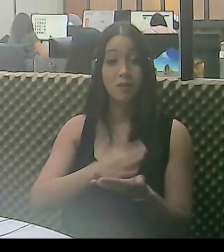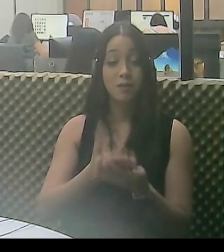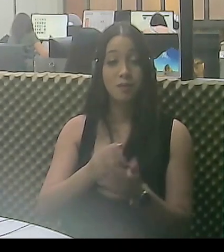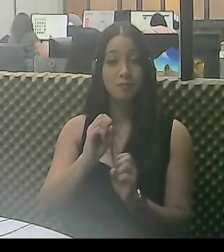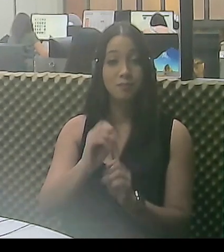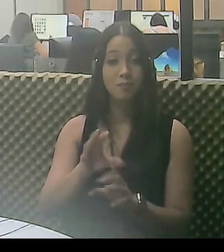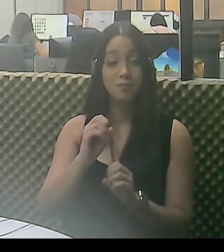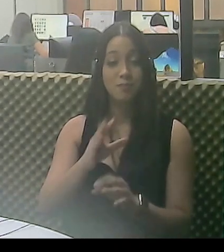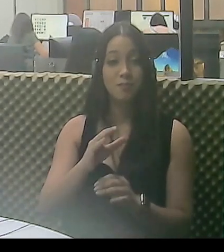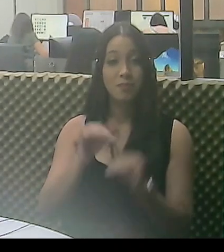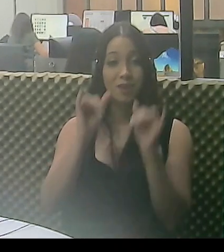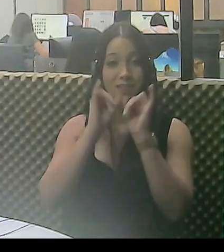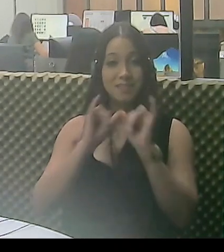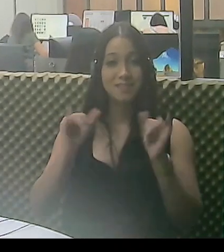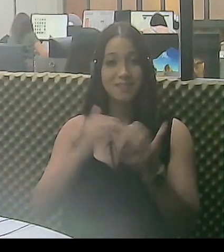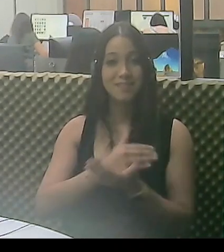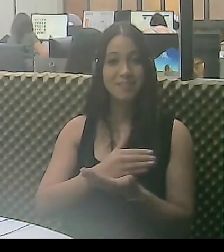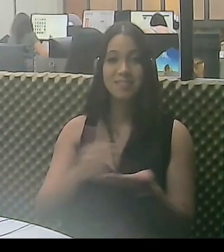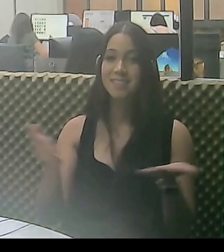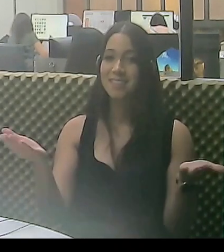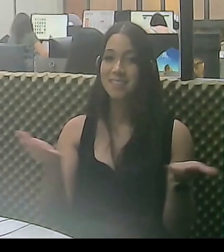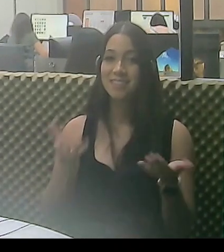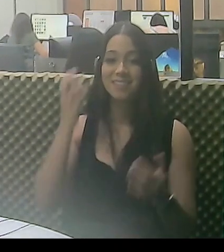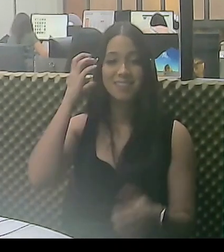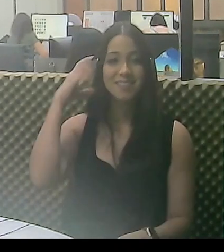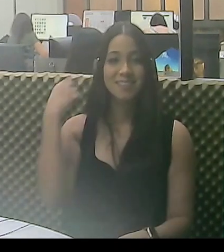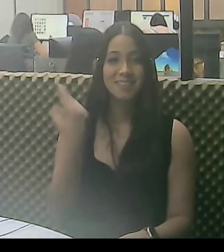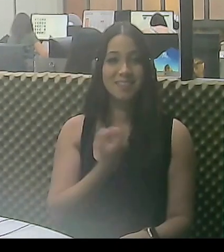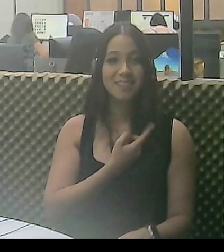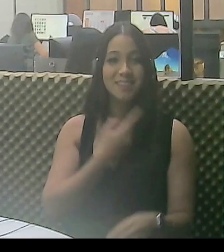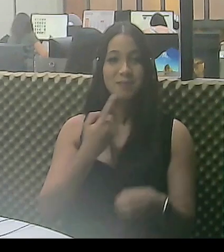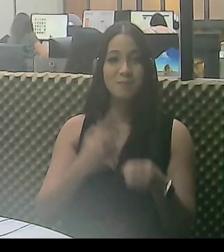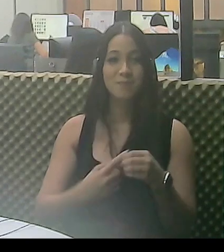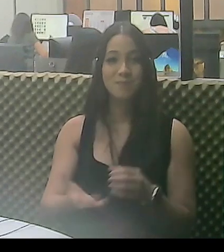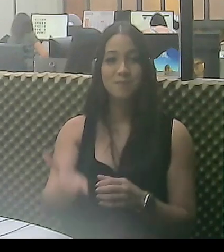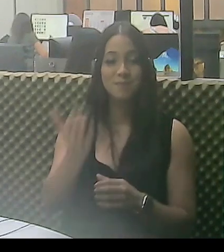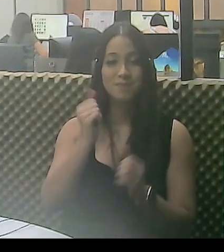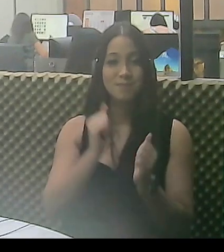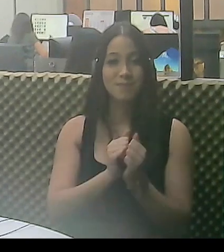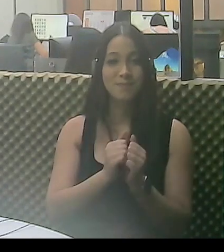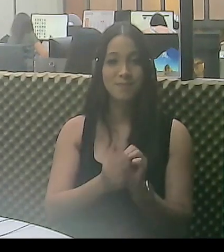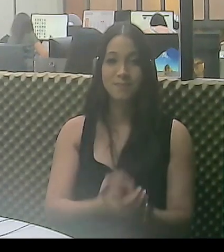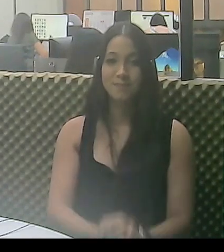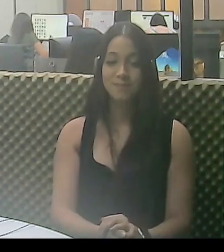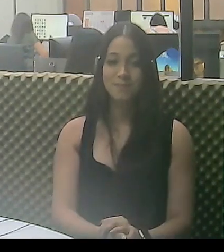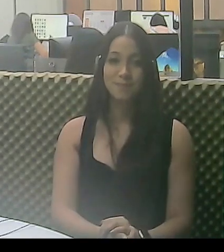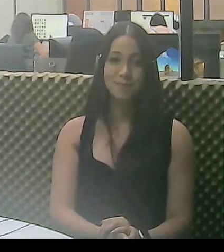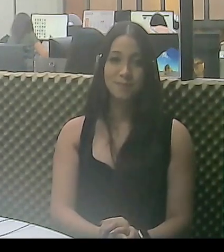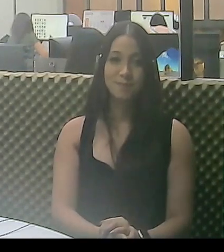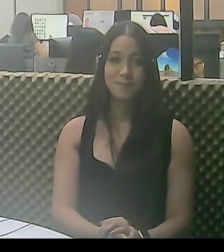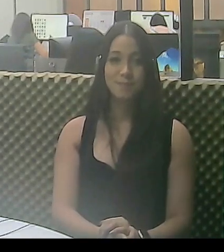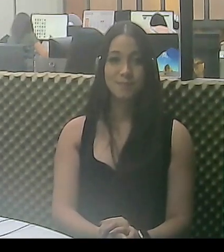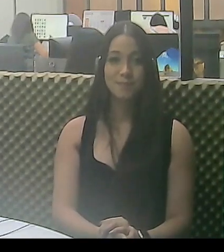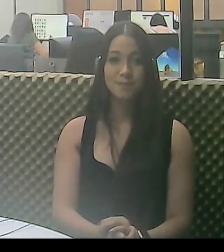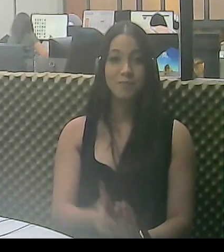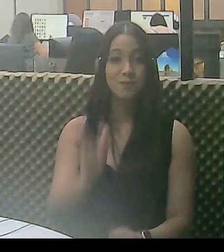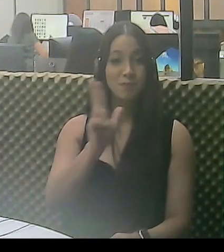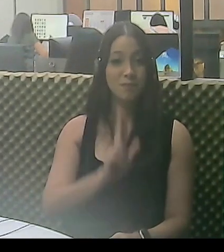educacional. Essas e outras notícias a partir de agora na Rádio Nossa Cidade. Vem com a gente!